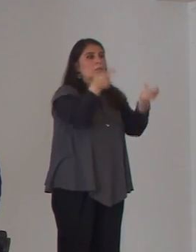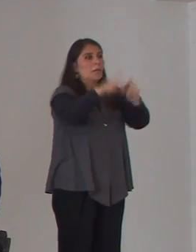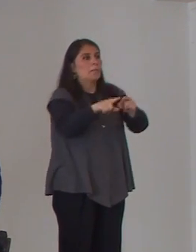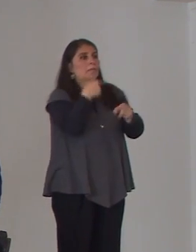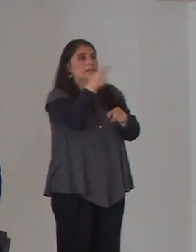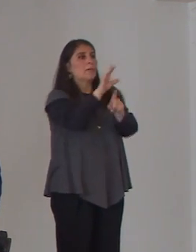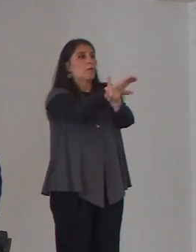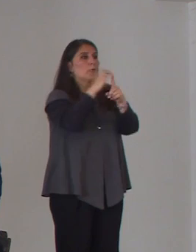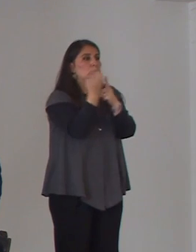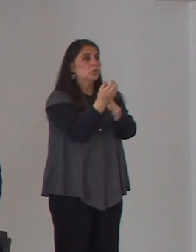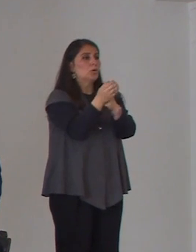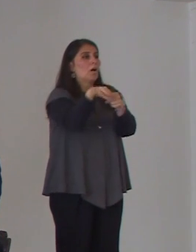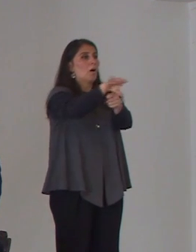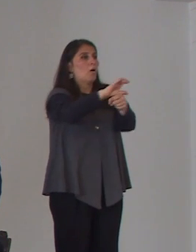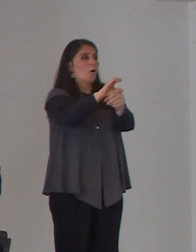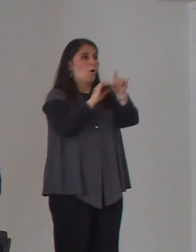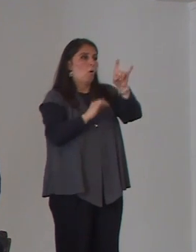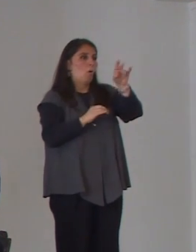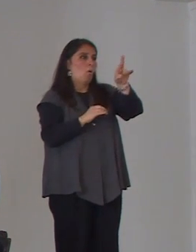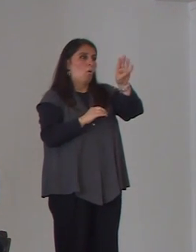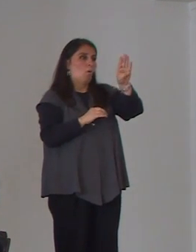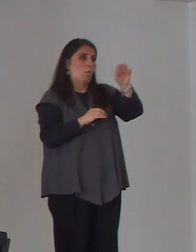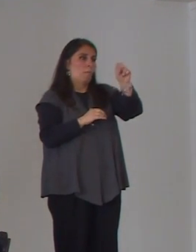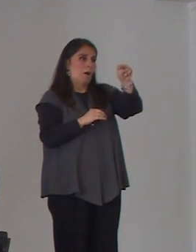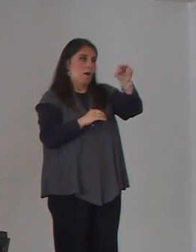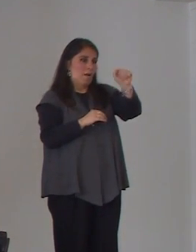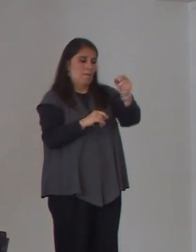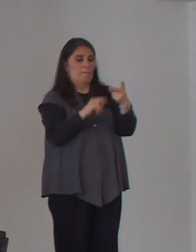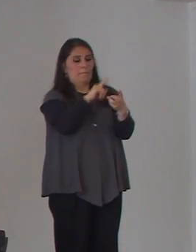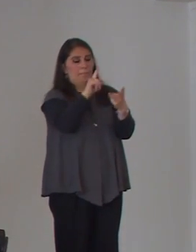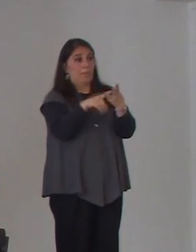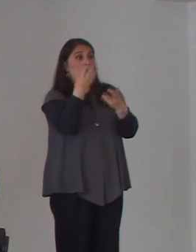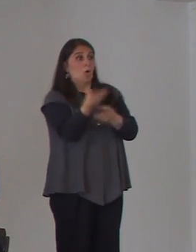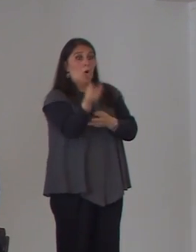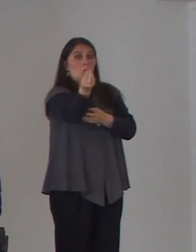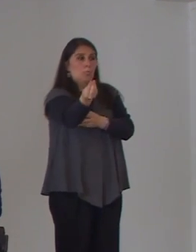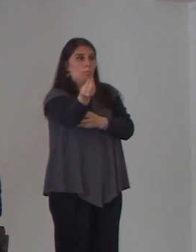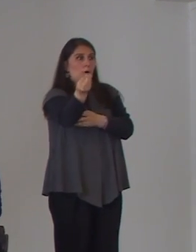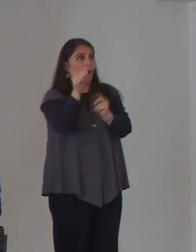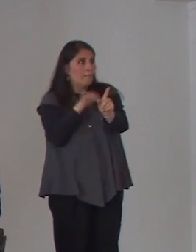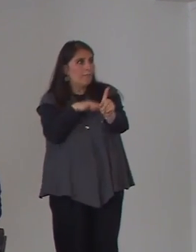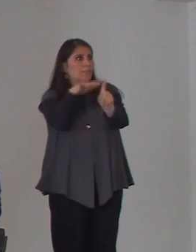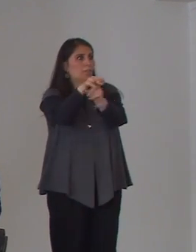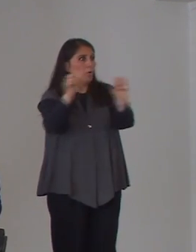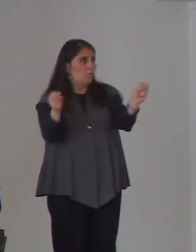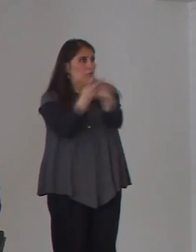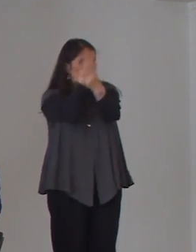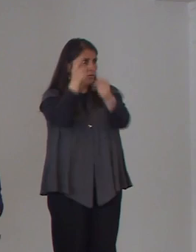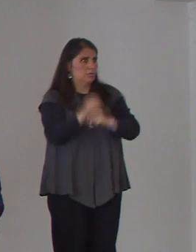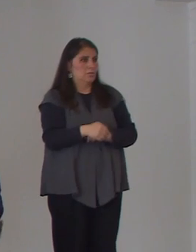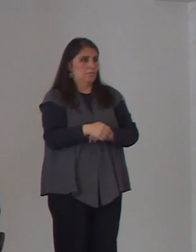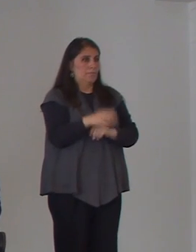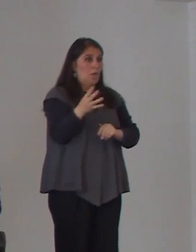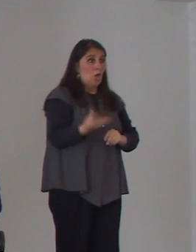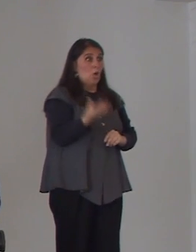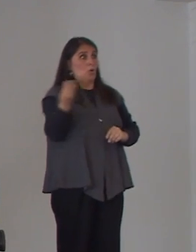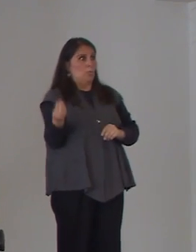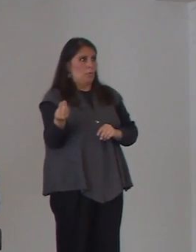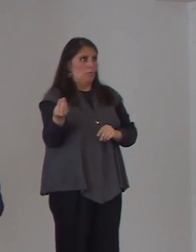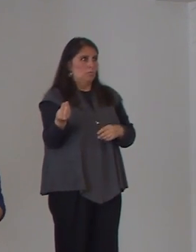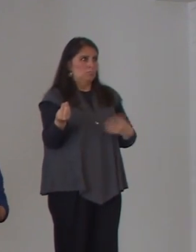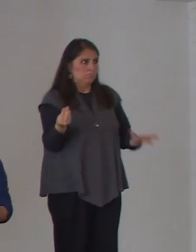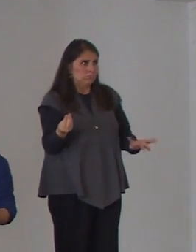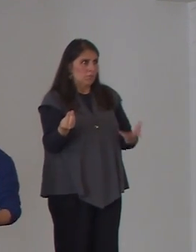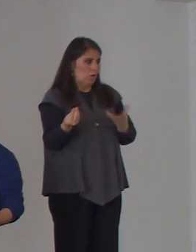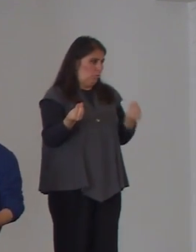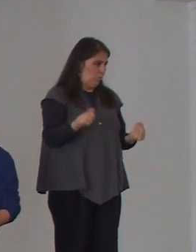urbanas, nos hablaban de afectados por la violencia, ¿no? Como si alguien se